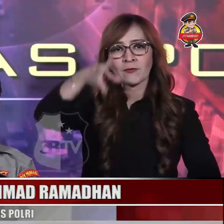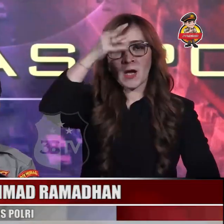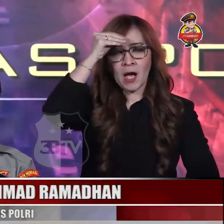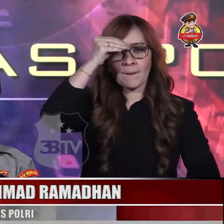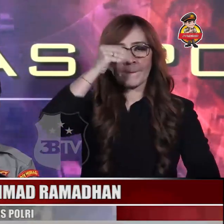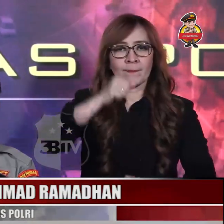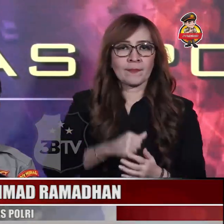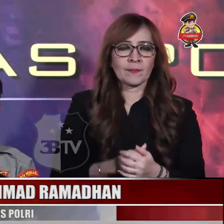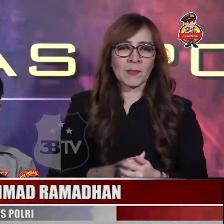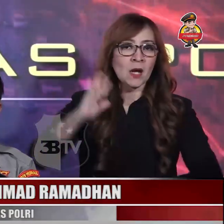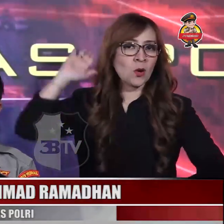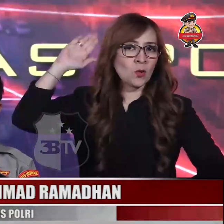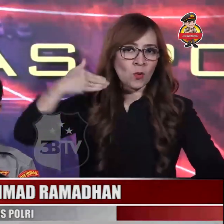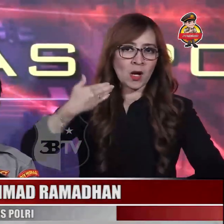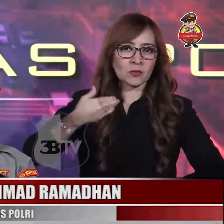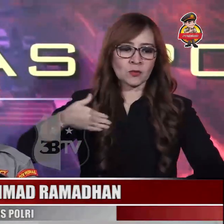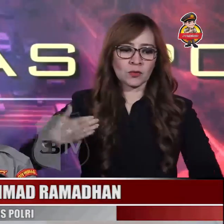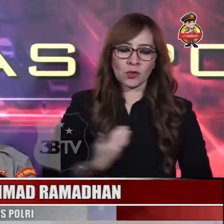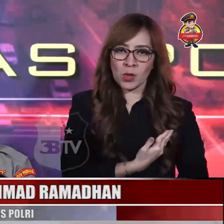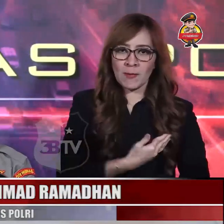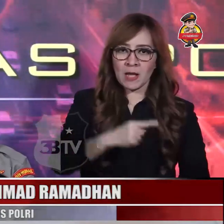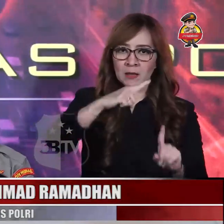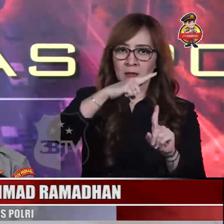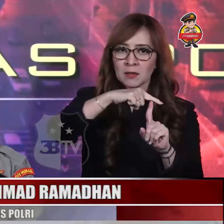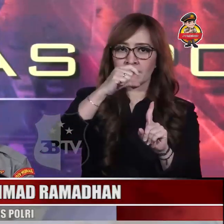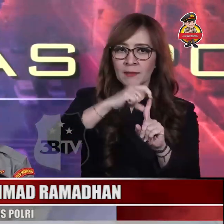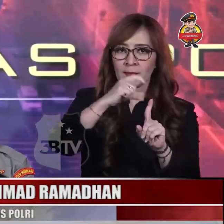ketika korban TPPO